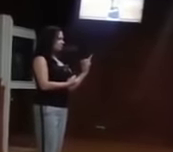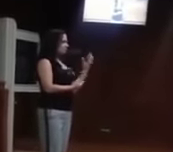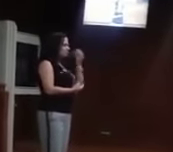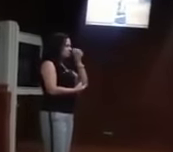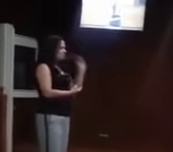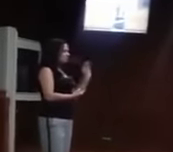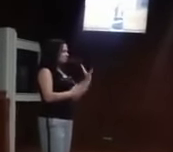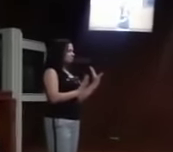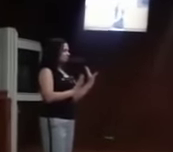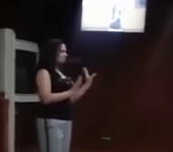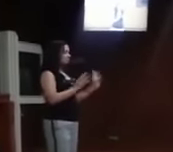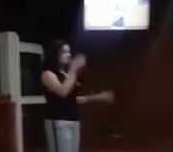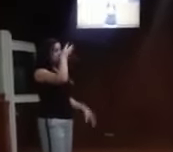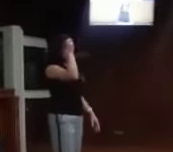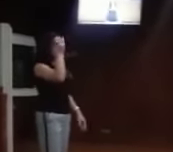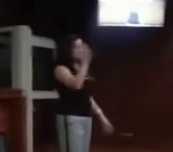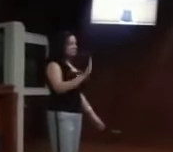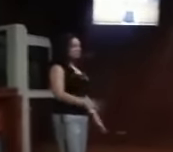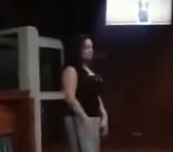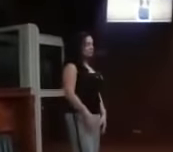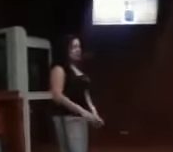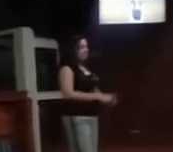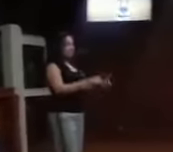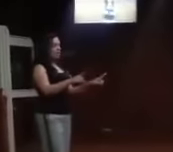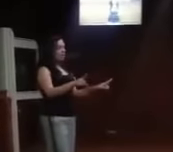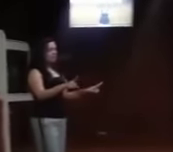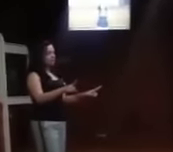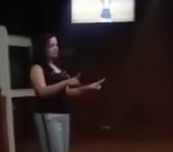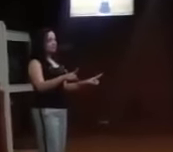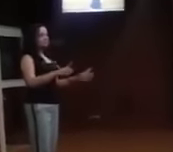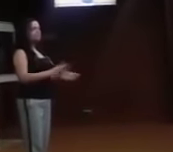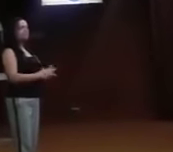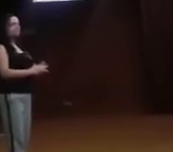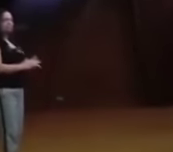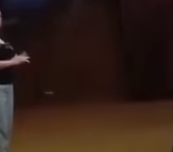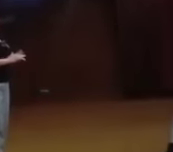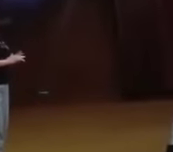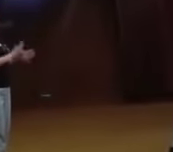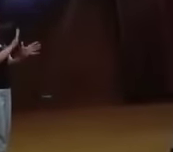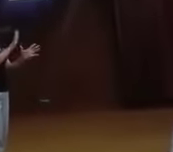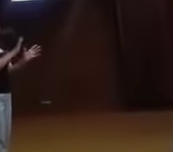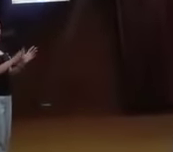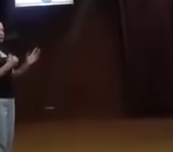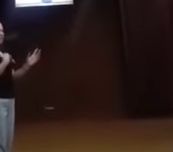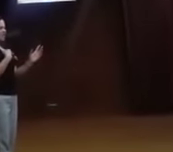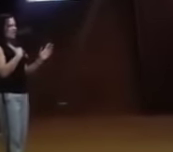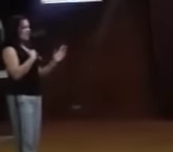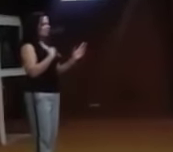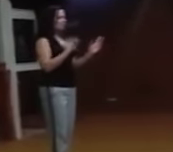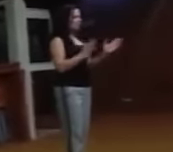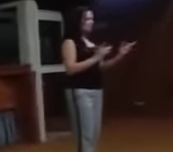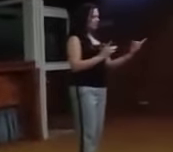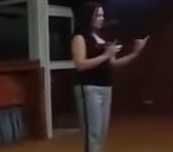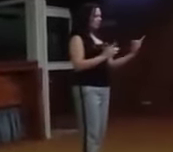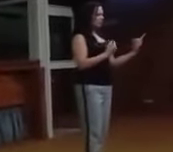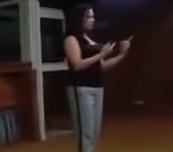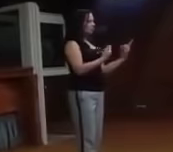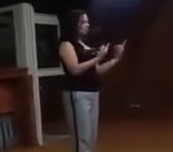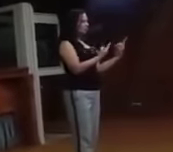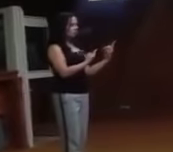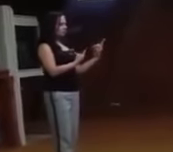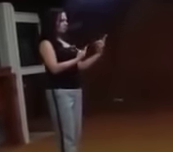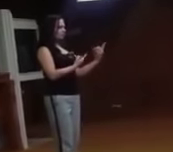quero dizer para você que esse momento aí não foi abandono. Não misture abandono com preservação.